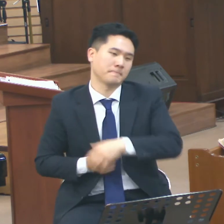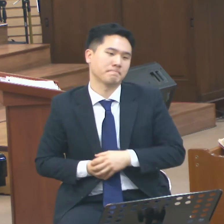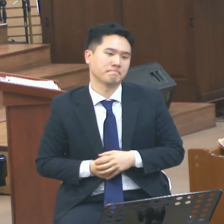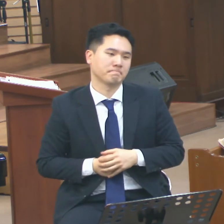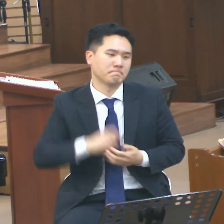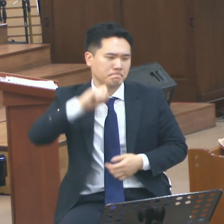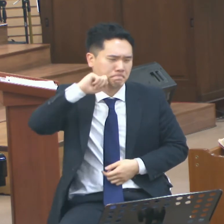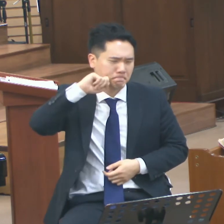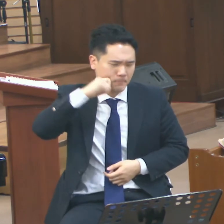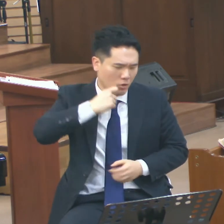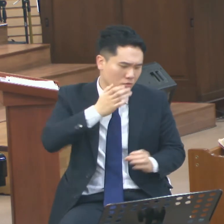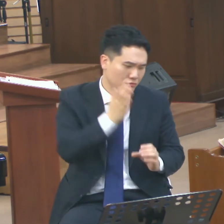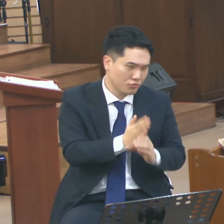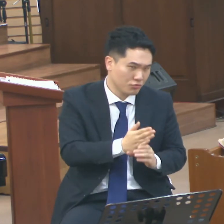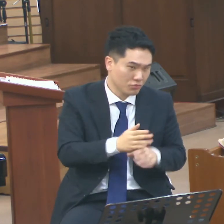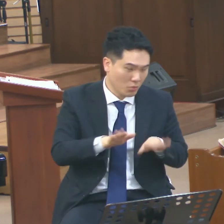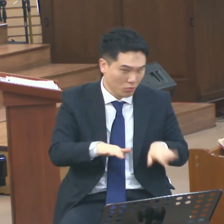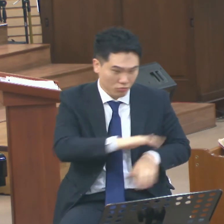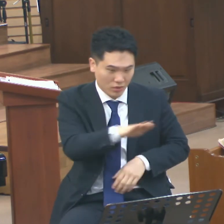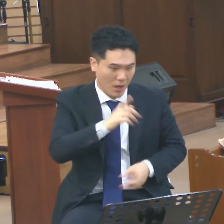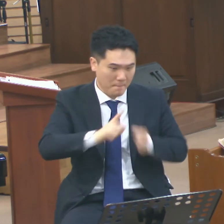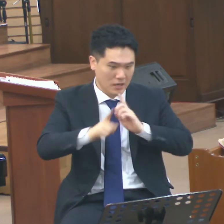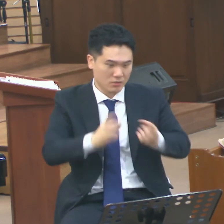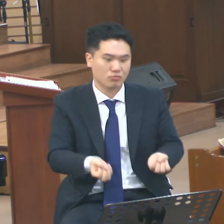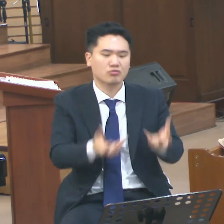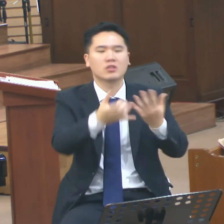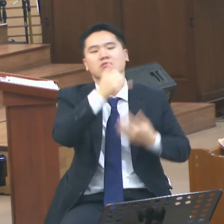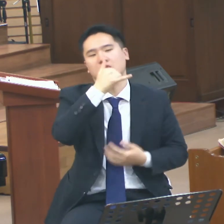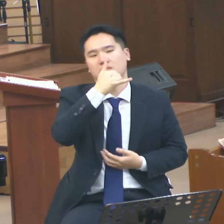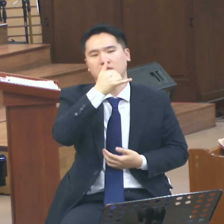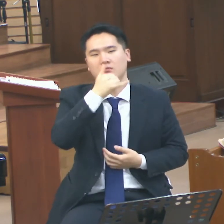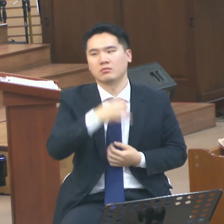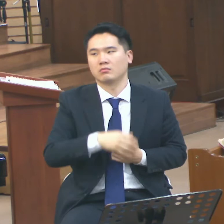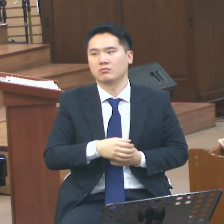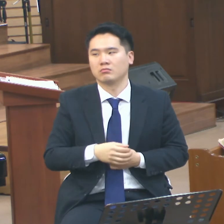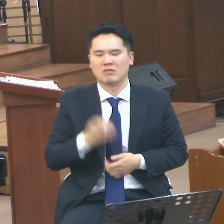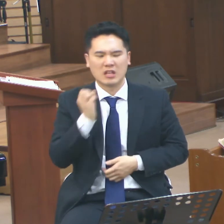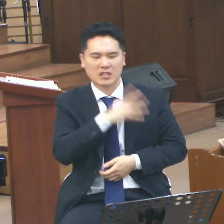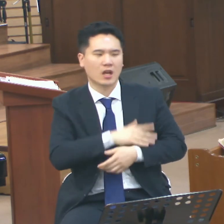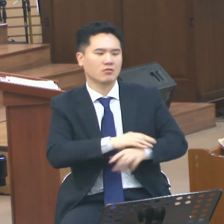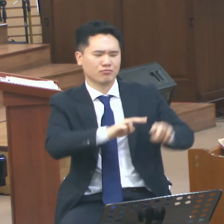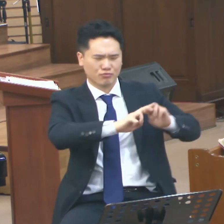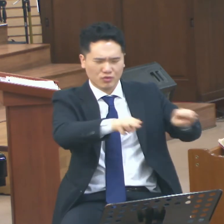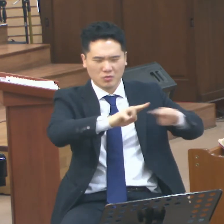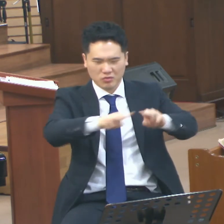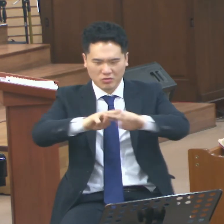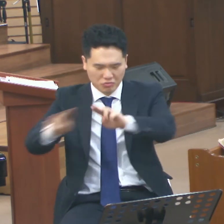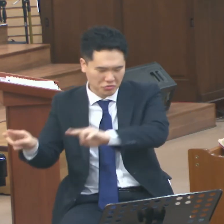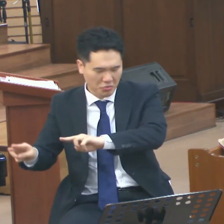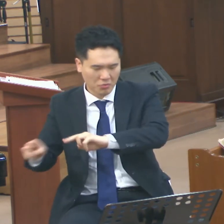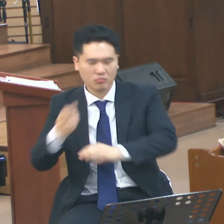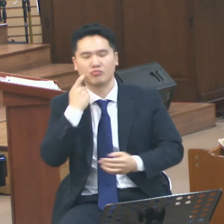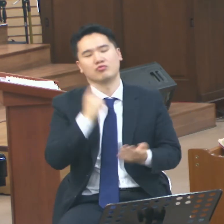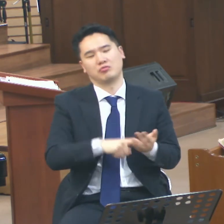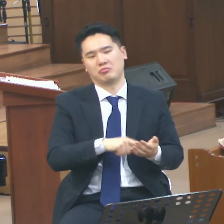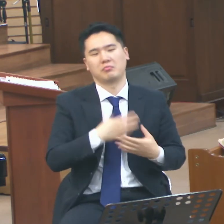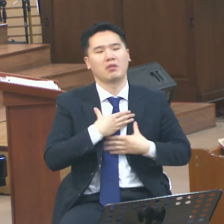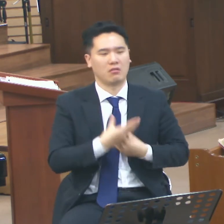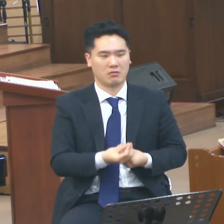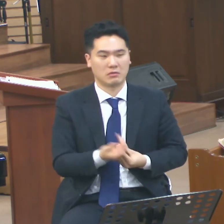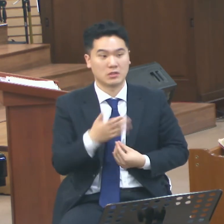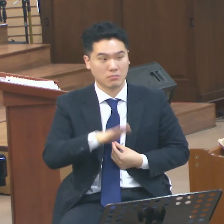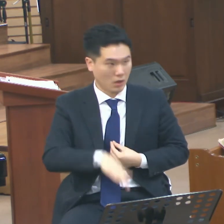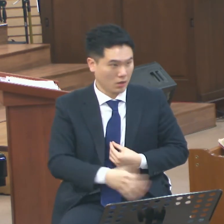우리가 말씀 축제를 해요. 안 하는 게 가장 쉬워요. 그냥 단순하게 안 합니다 그러면 다 안 하면 돼버려요. 그런데 여러분